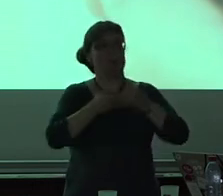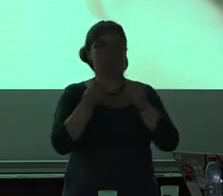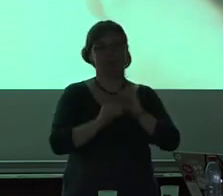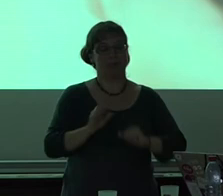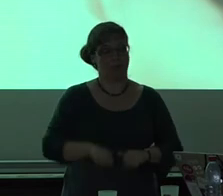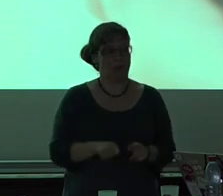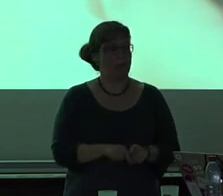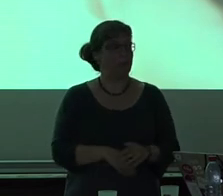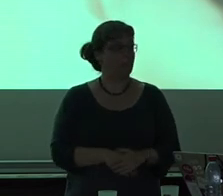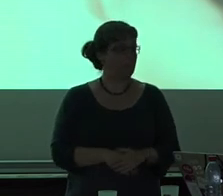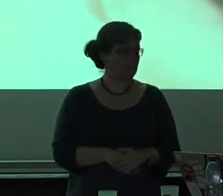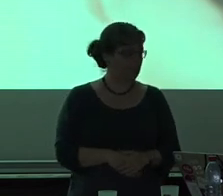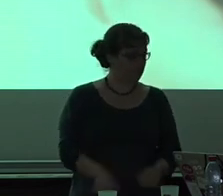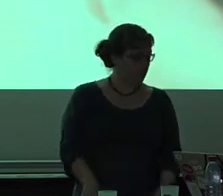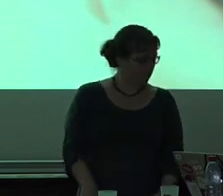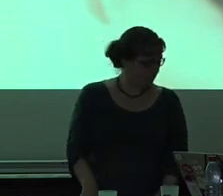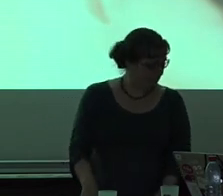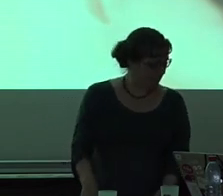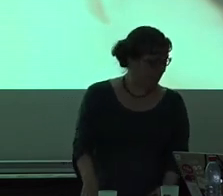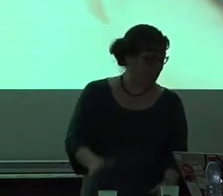Et sur cette dernière notion,